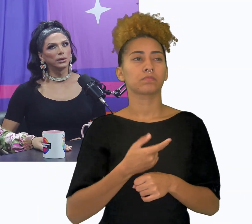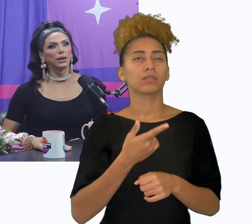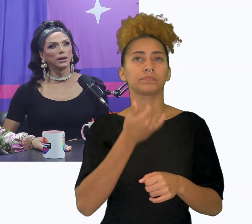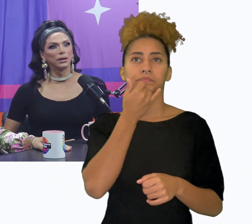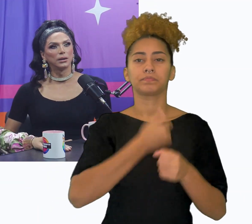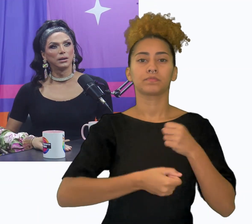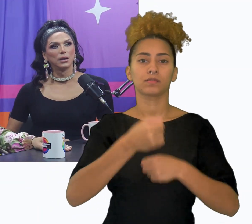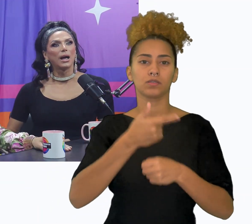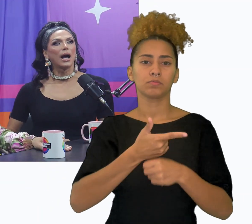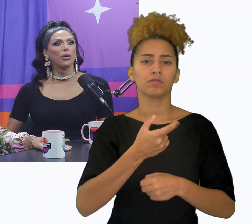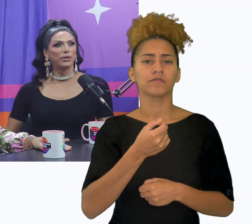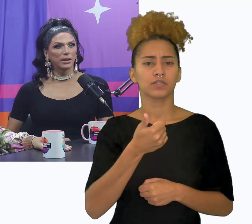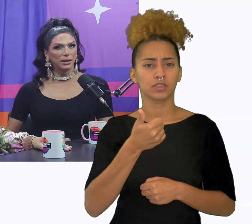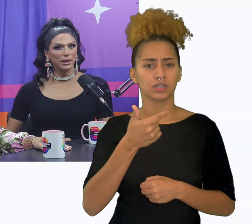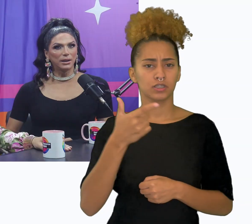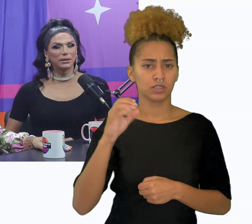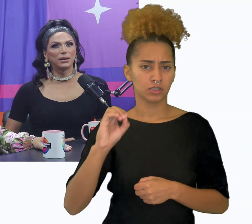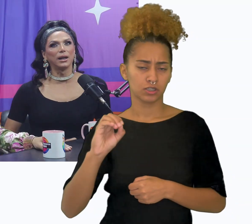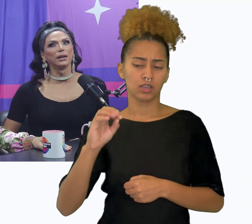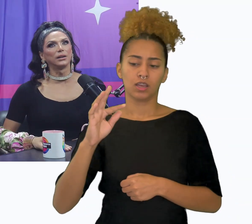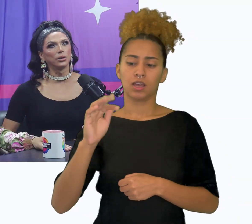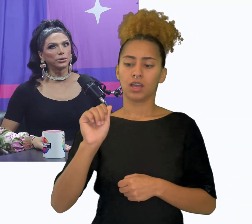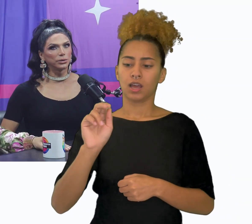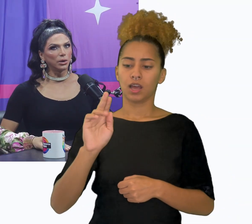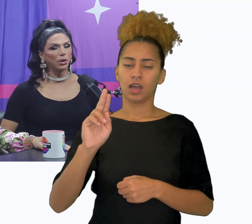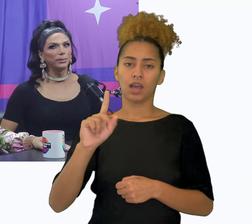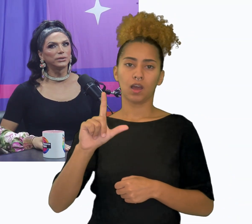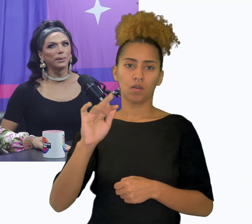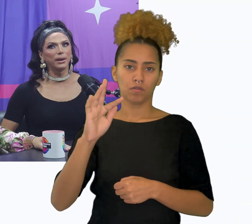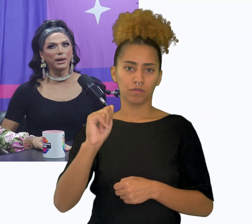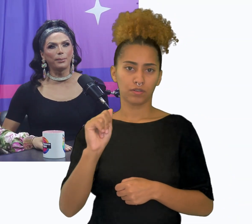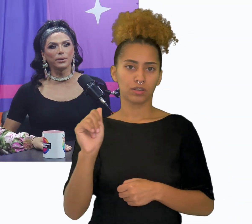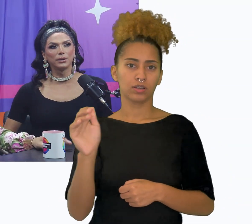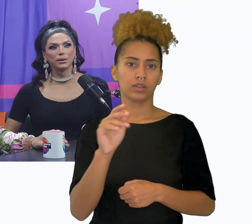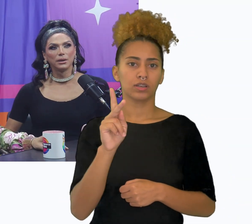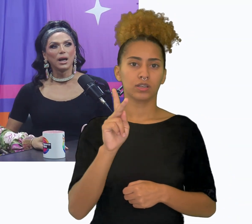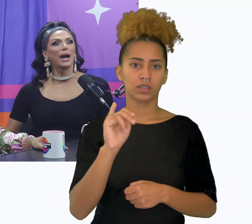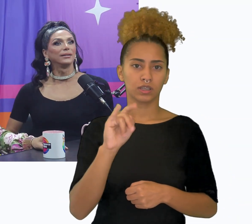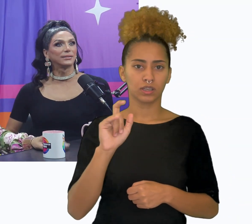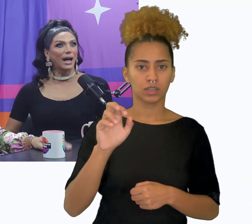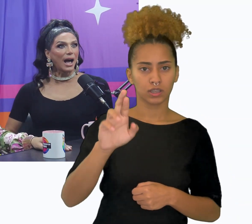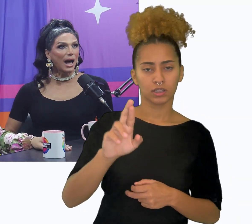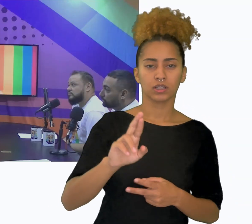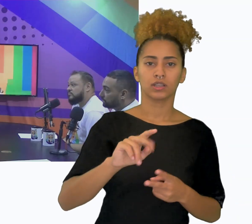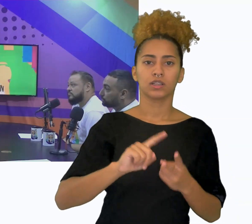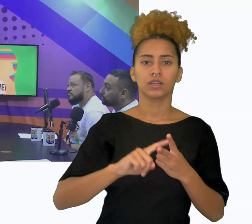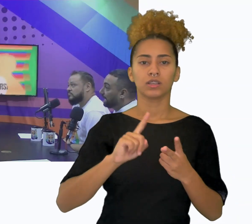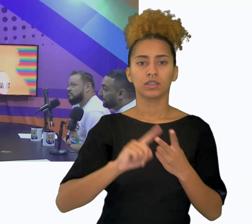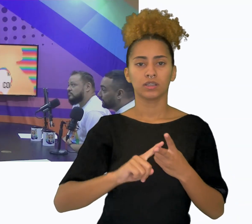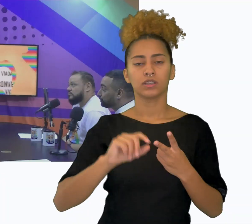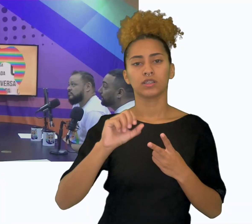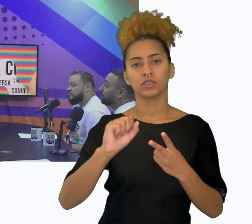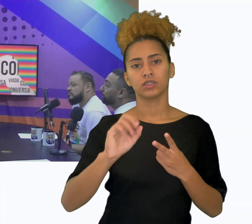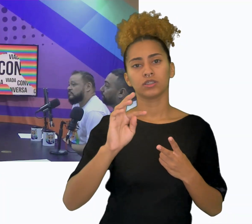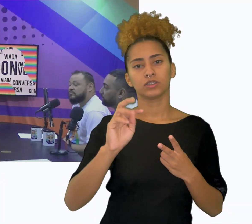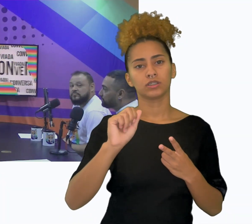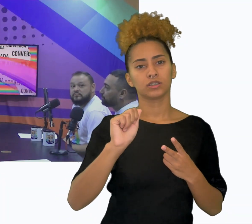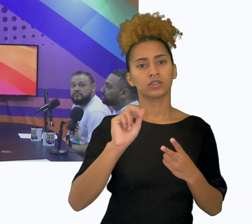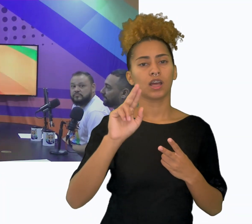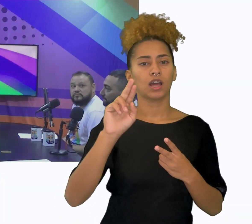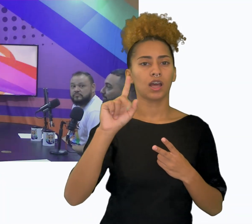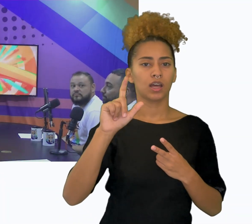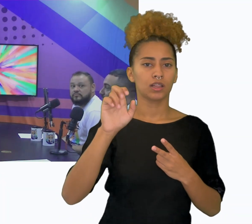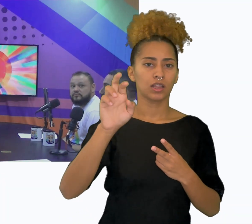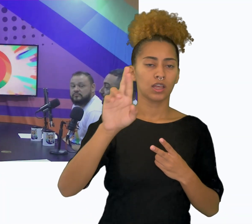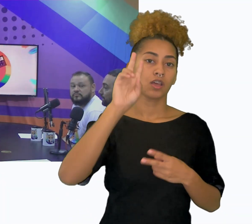né? Castro, Alpha Killer. Alpha Killer, tem outros nomes também. Starlet, né? Starlet Starlet. maravilhosa. Eu vi uns vídeos